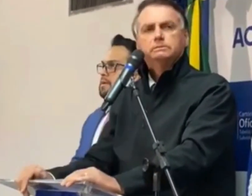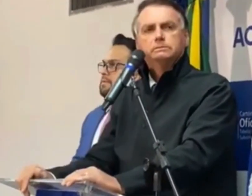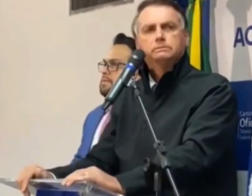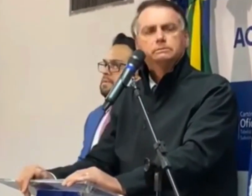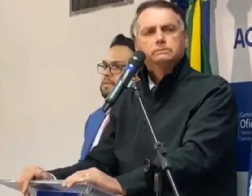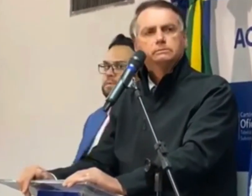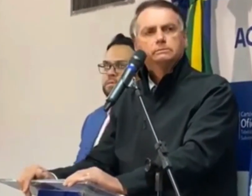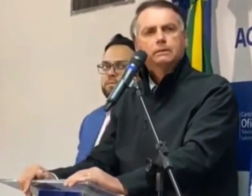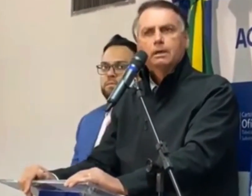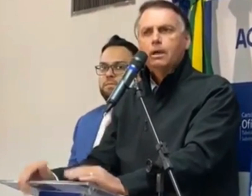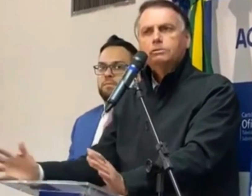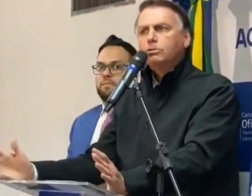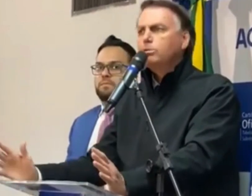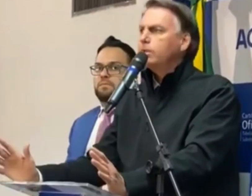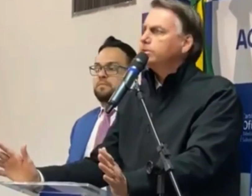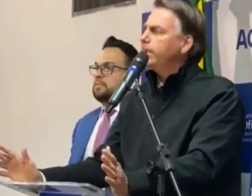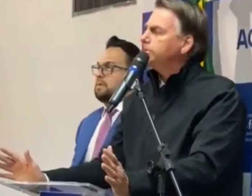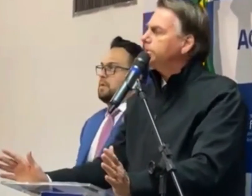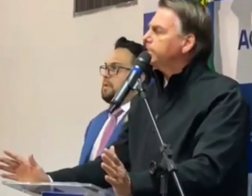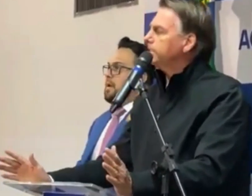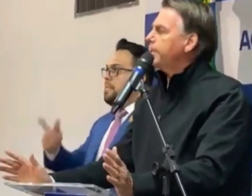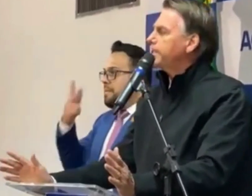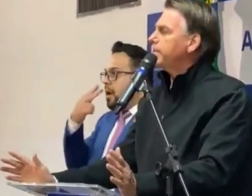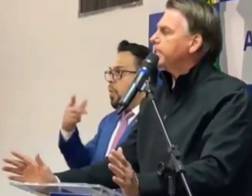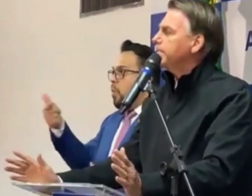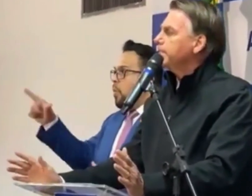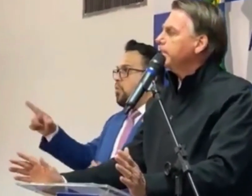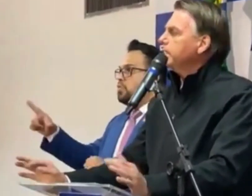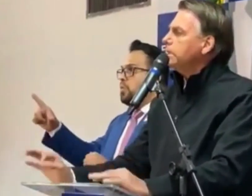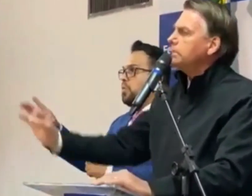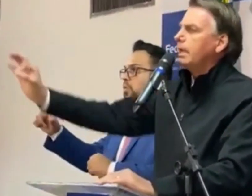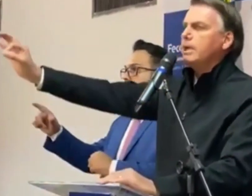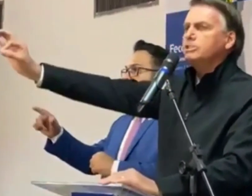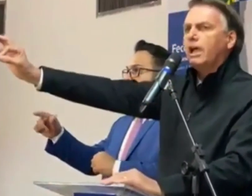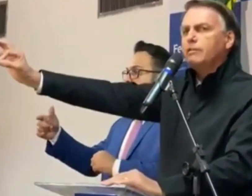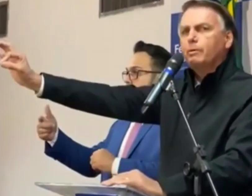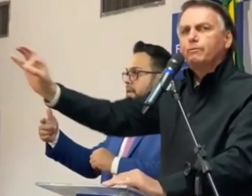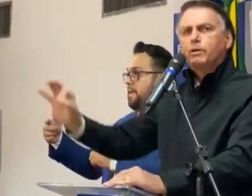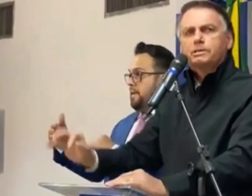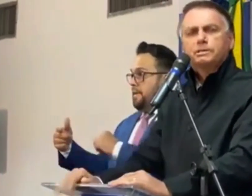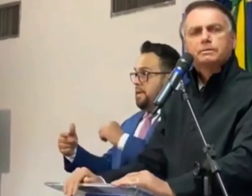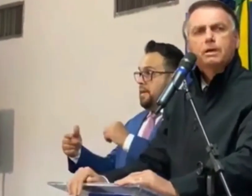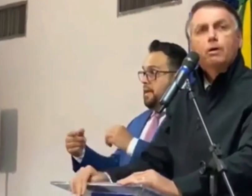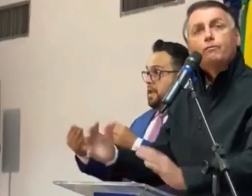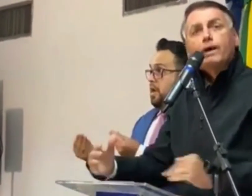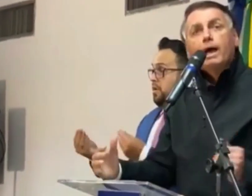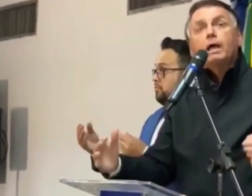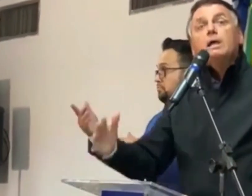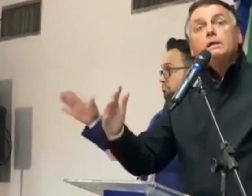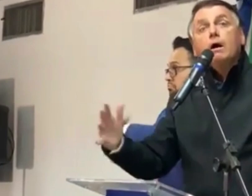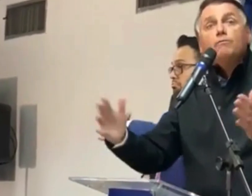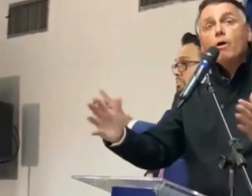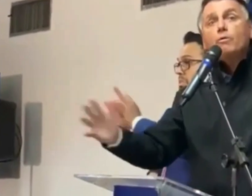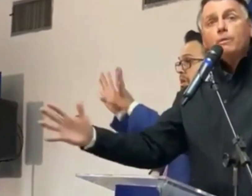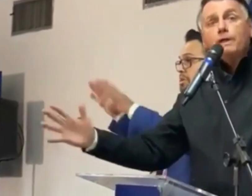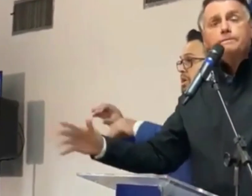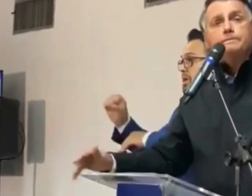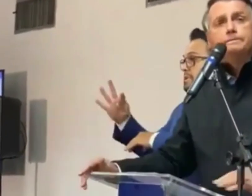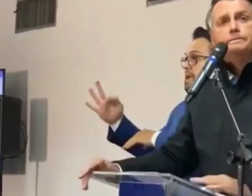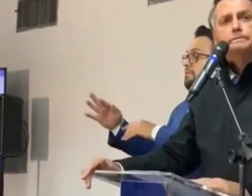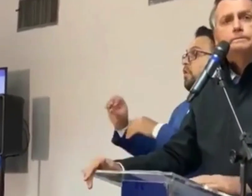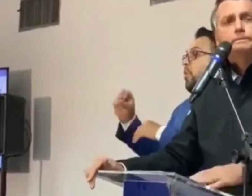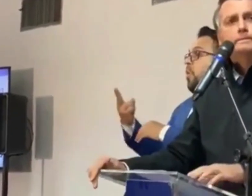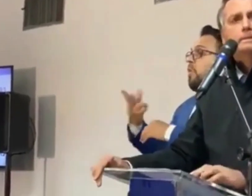salte! Eu tenho duas alternativas se passar isso aí. Entregar chaves para o Fux ou falar, não vou